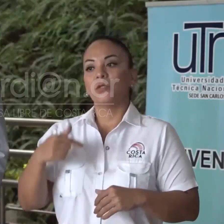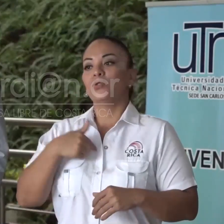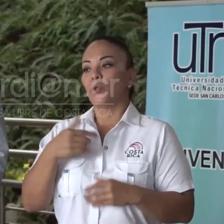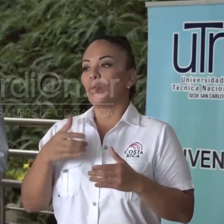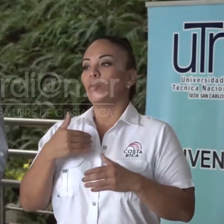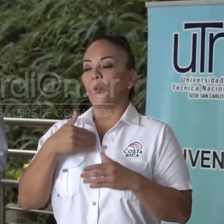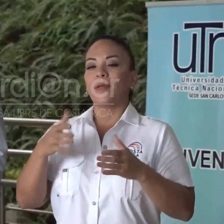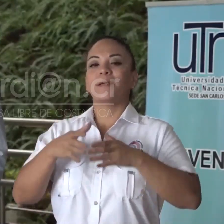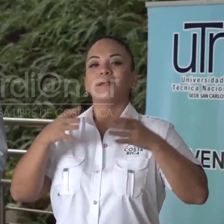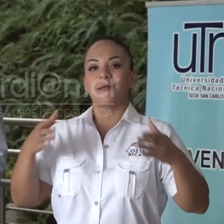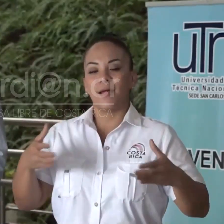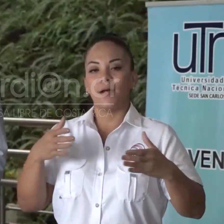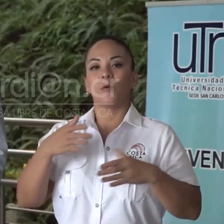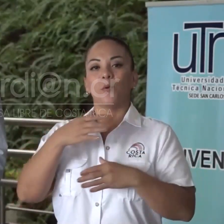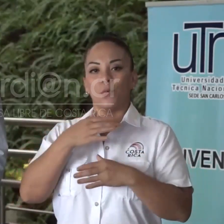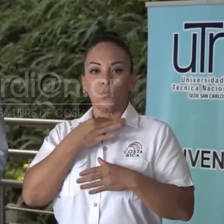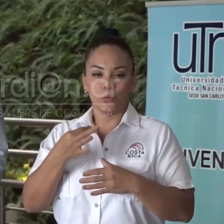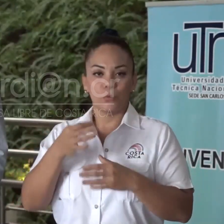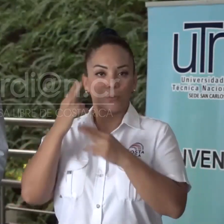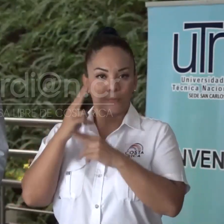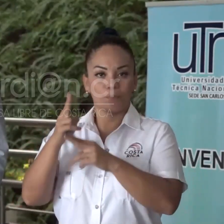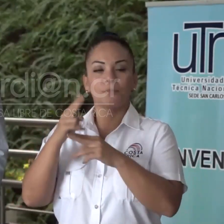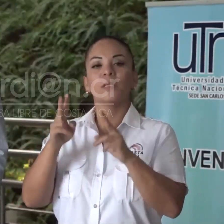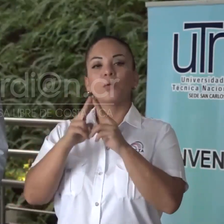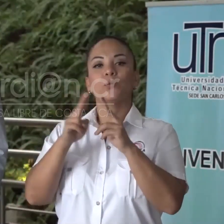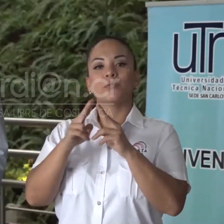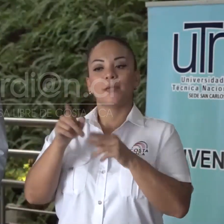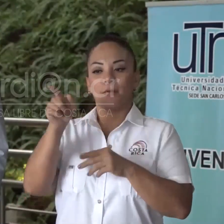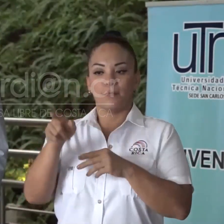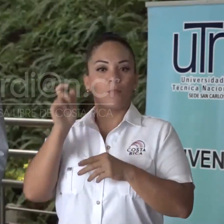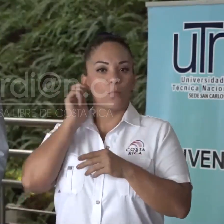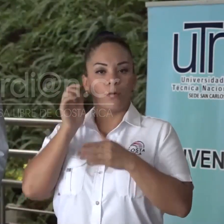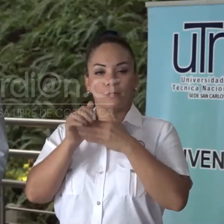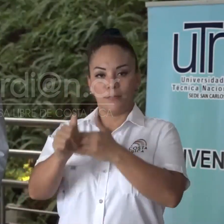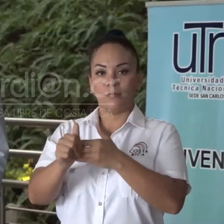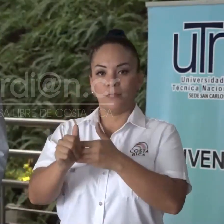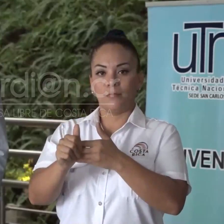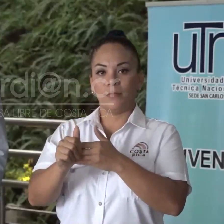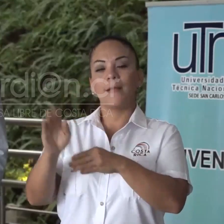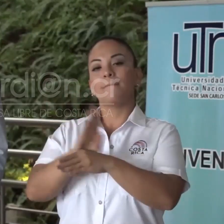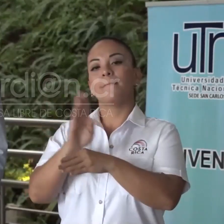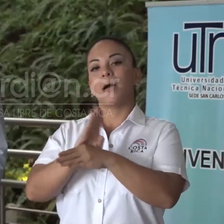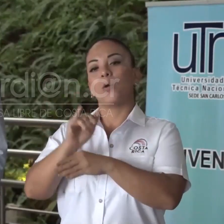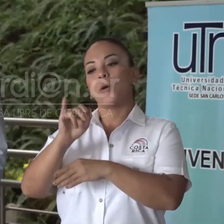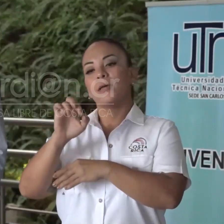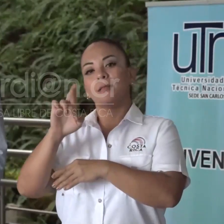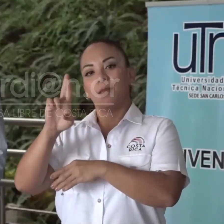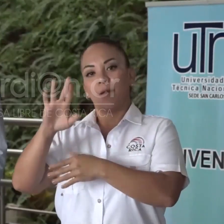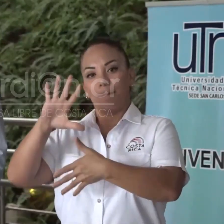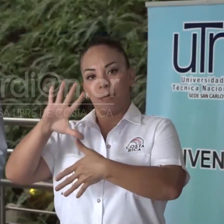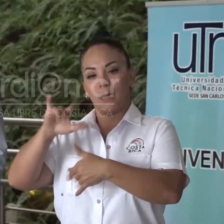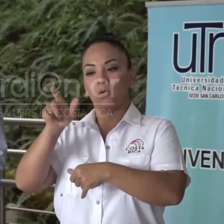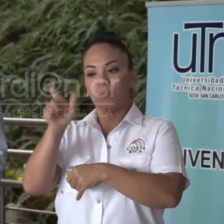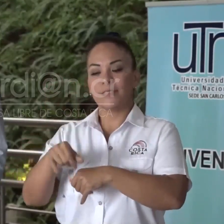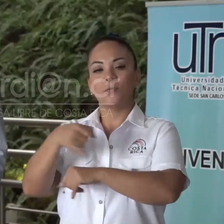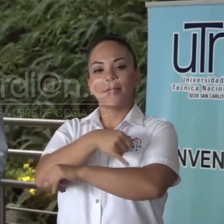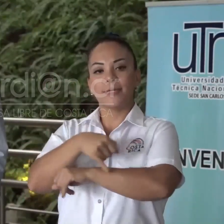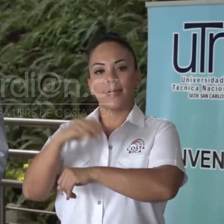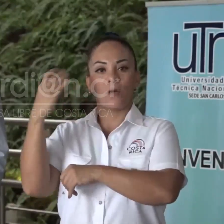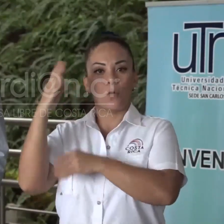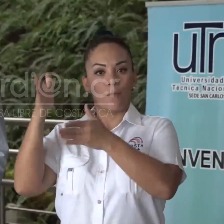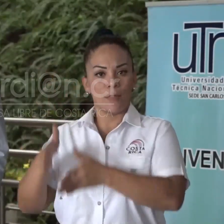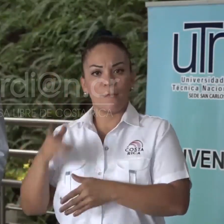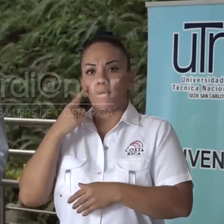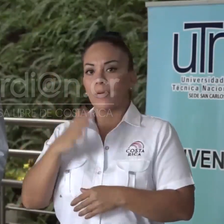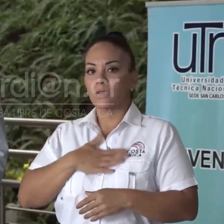gran placer de conocer a la líder del proyecto del Banco Interamericano, que es una ingeniera colombiana que me